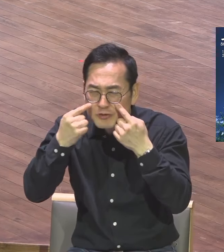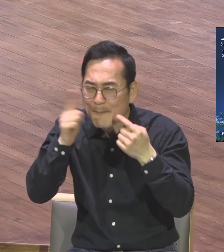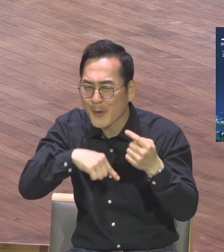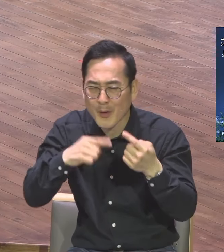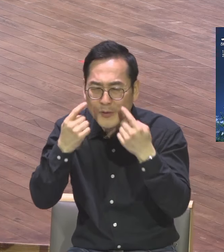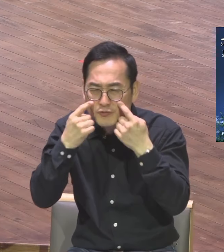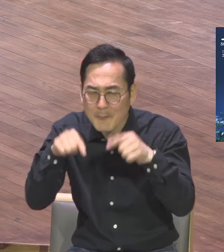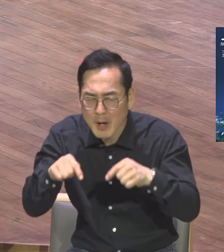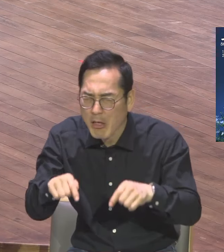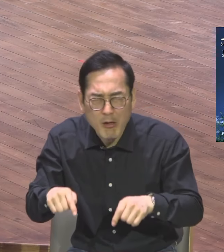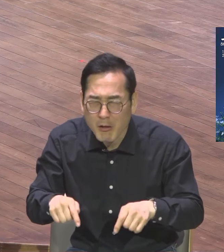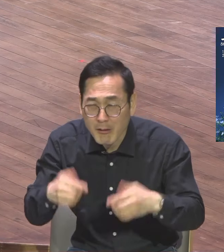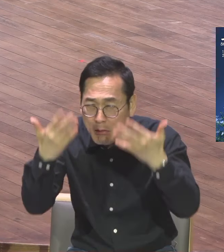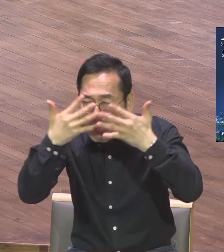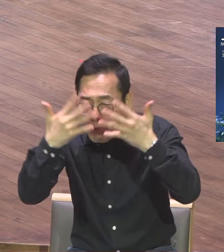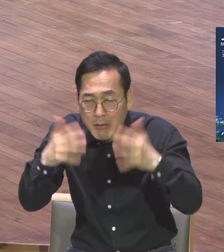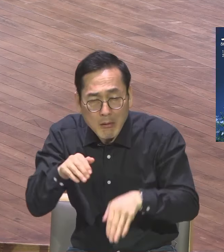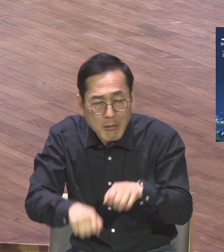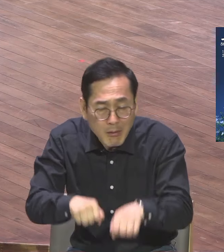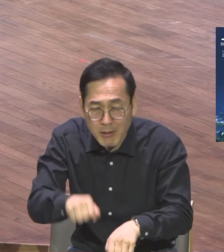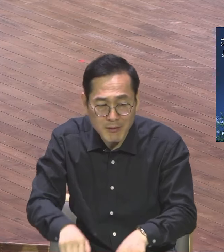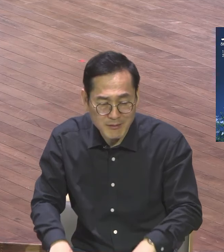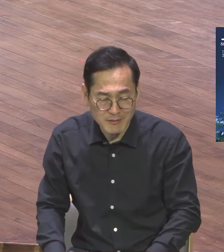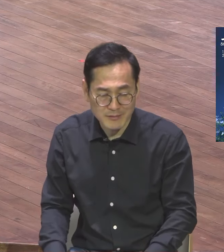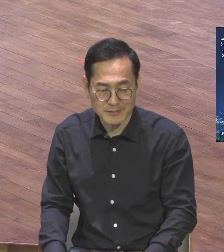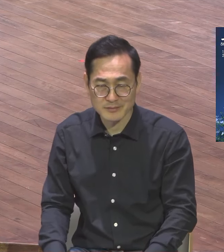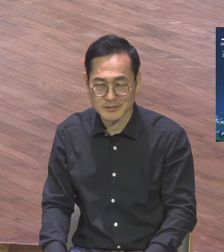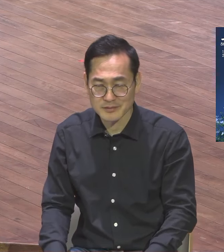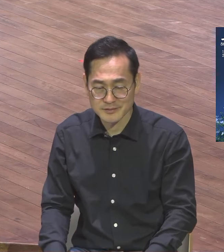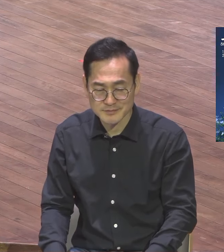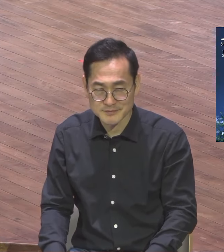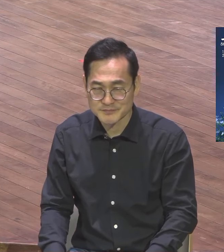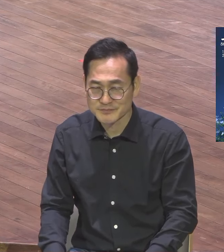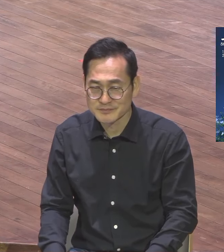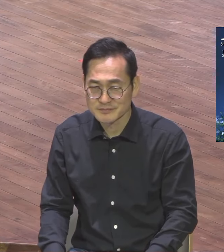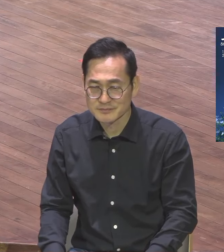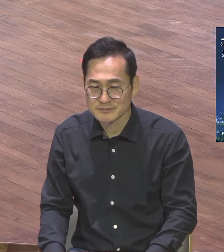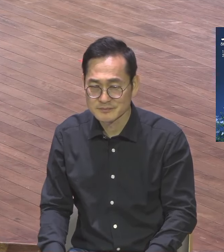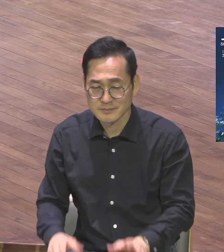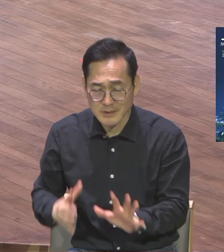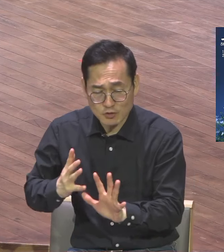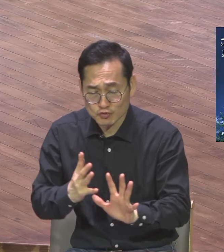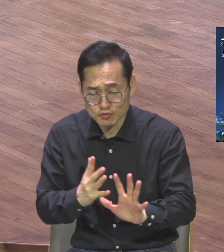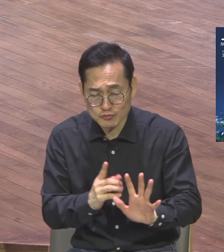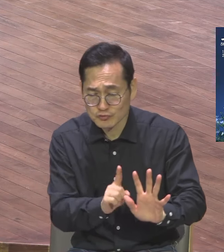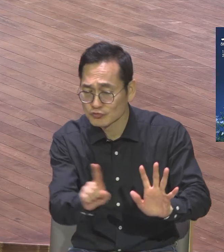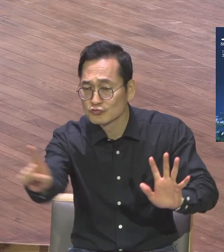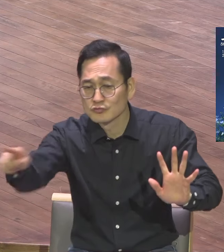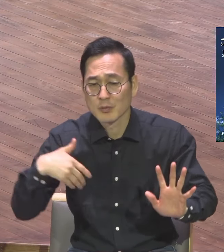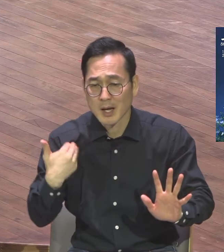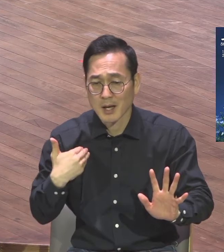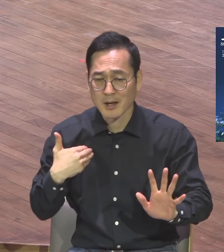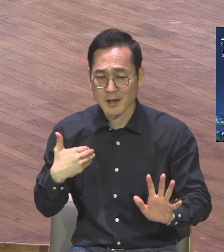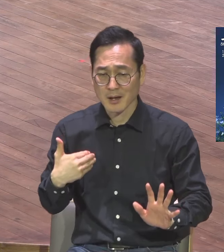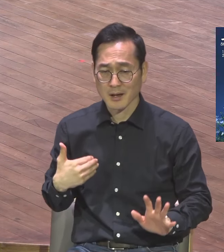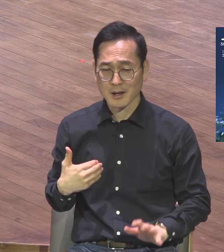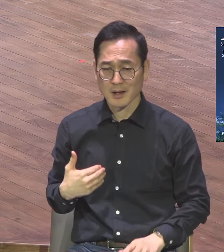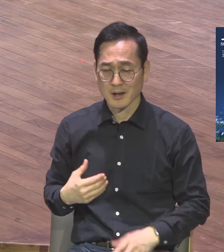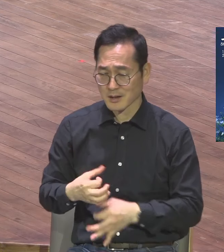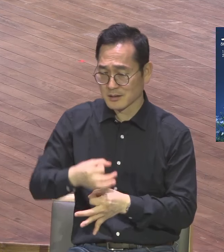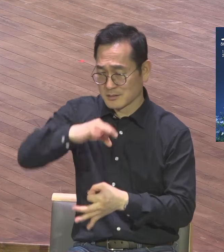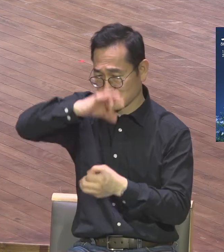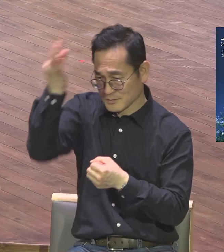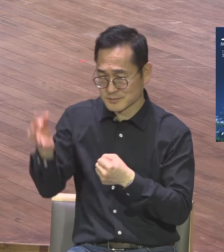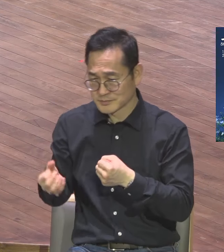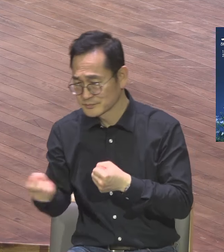양들은. 그래서 눈이 어둡기 때문에 자세히 보고 이 잘못 가면 길을 잘못 갈 수 있단 말이에요. 그 맹수들이 잡혀